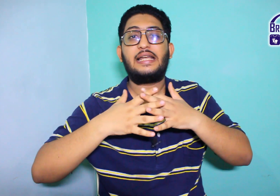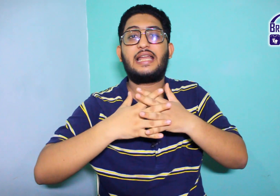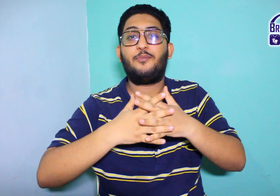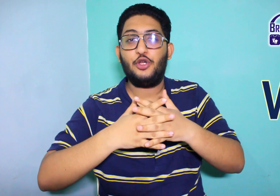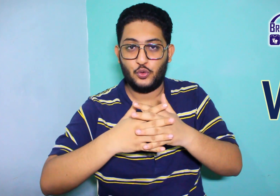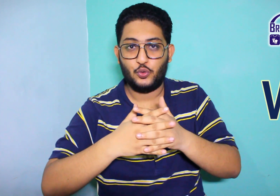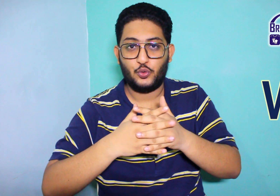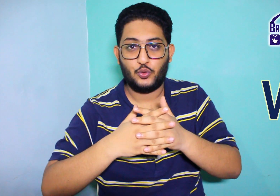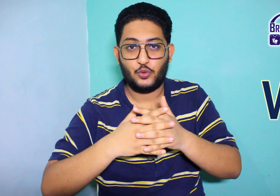डब्ल्यू